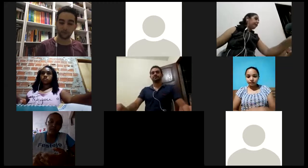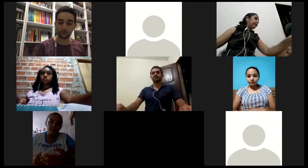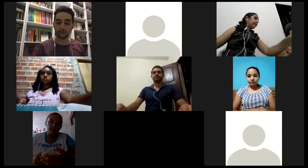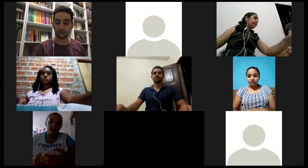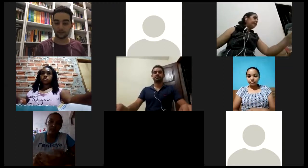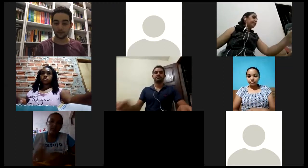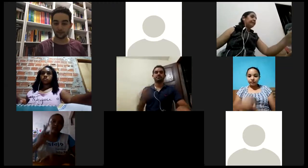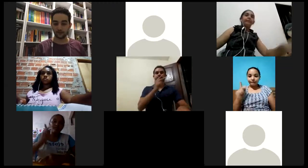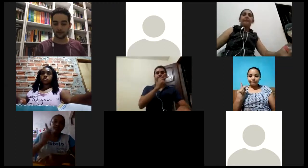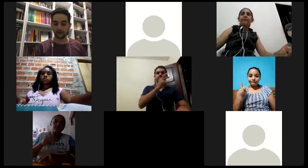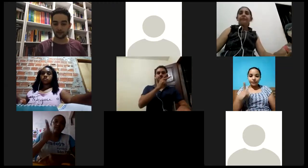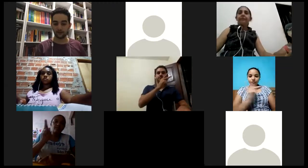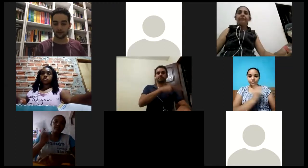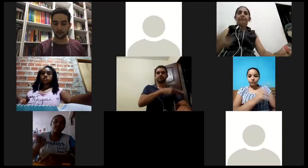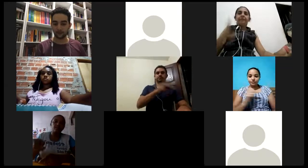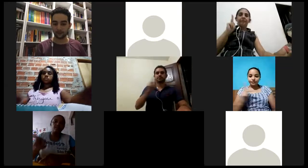Professor,